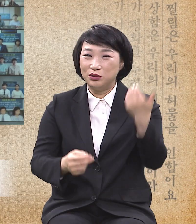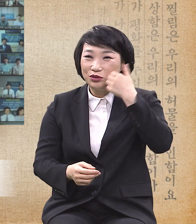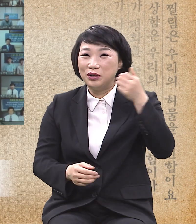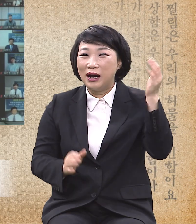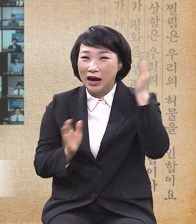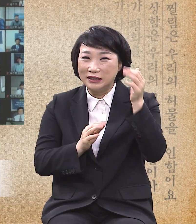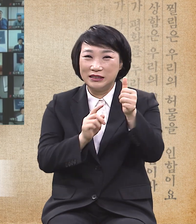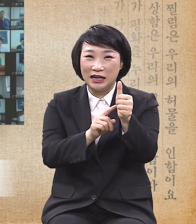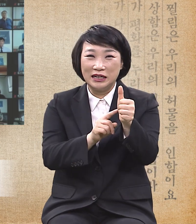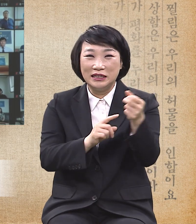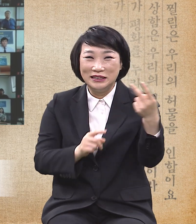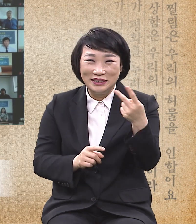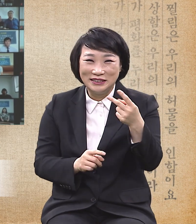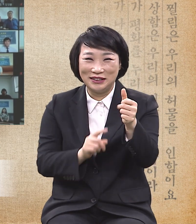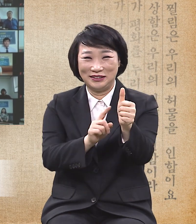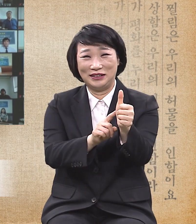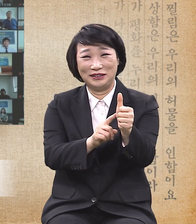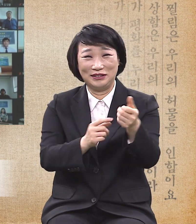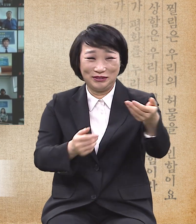2,000원 그쵸